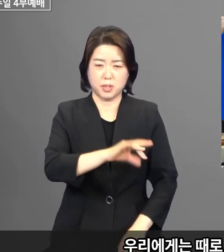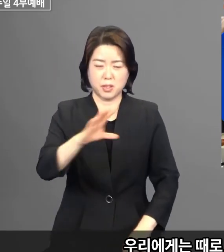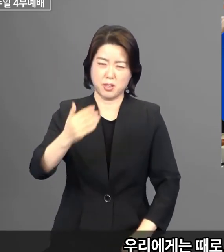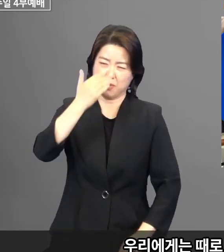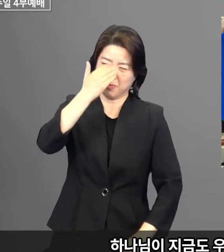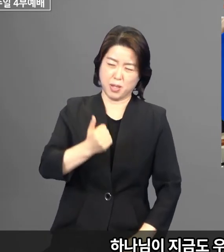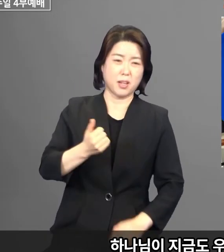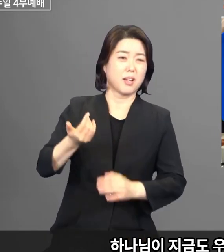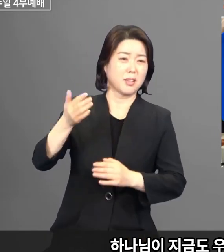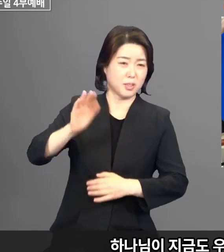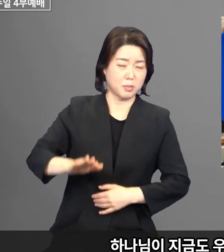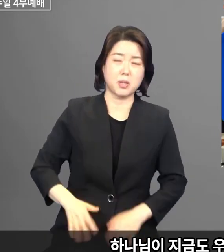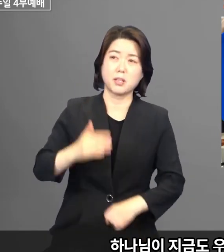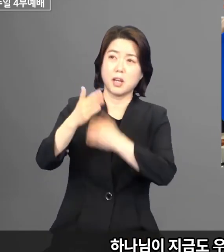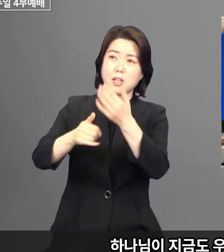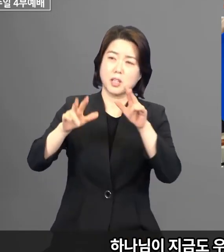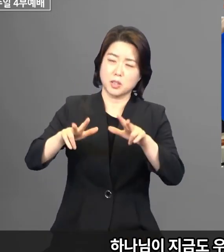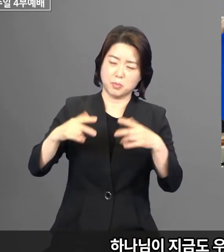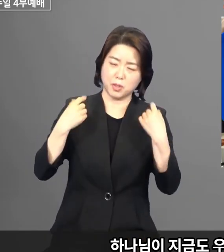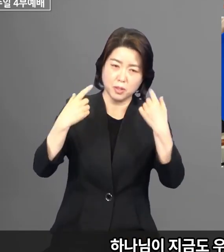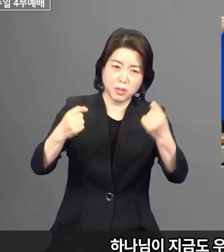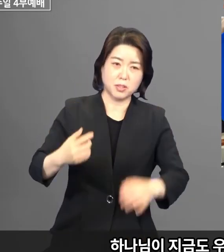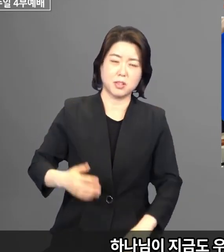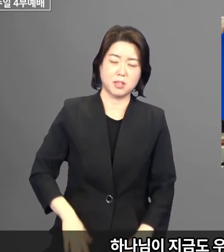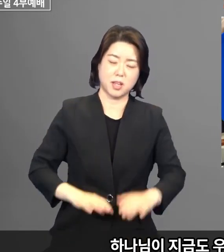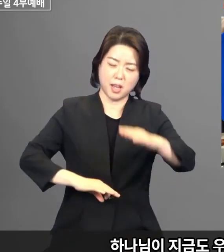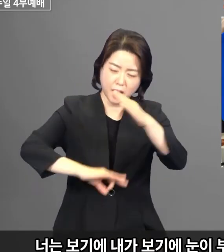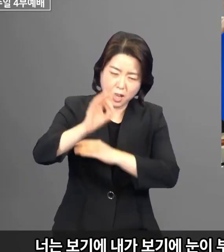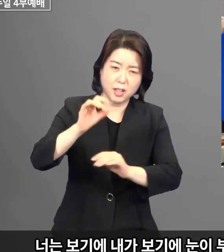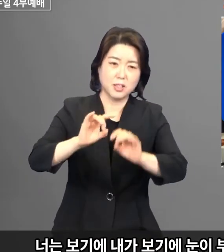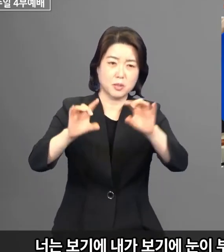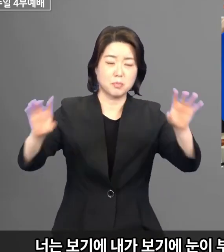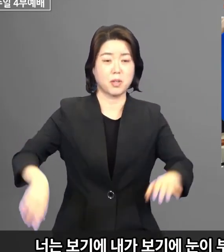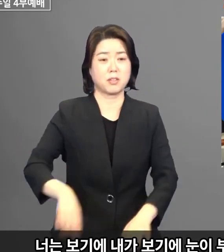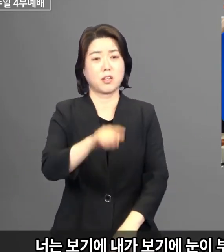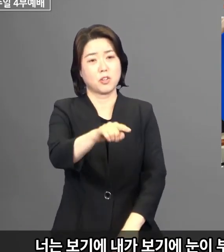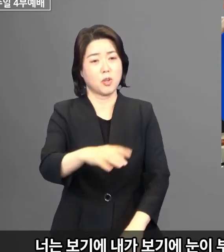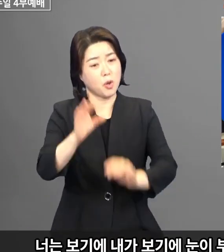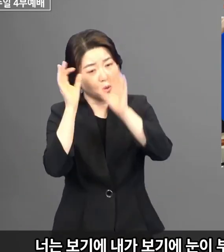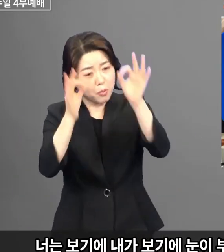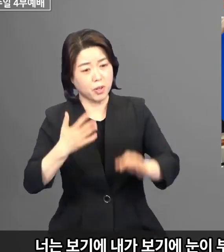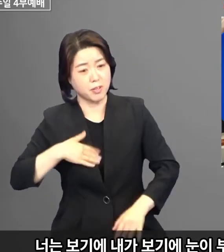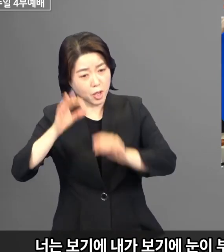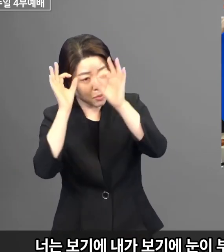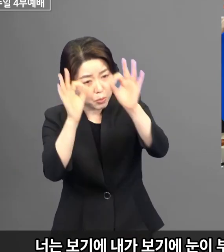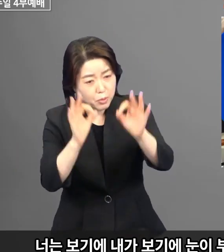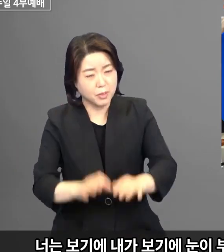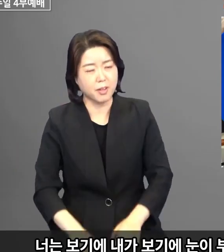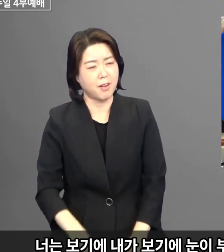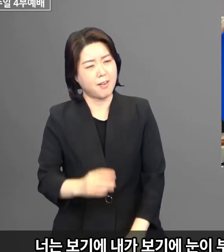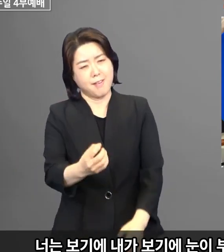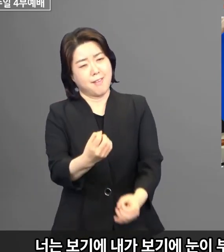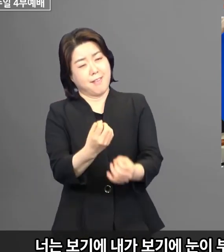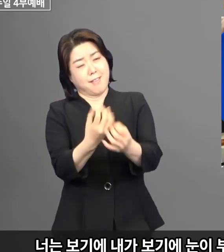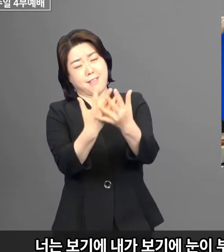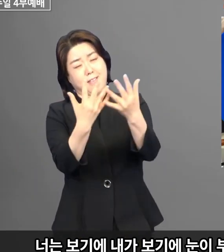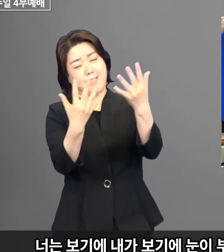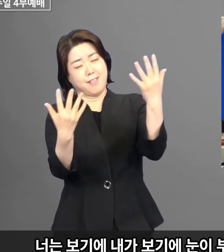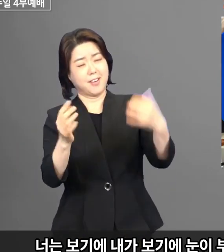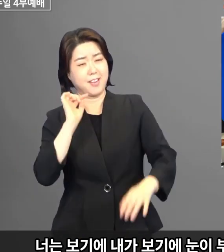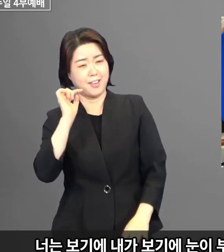수 있지만 하나님이 지금도 우리에게 그 아침마다 너는 보기에, 내가 보기에 눈이 부시게